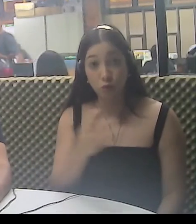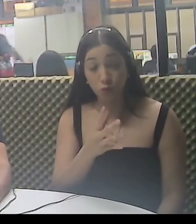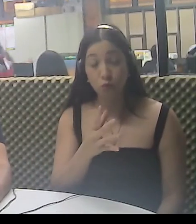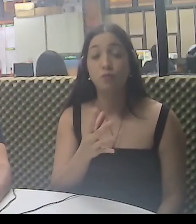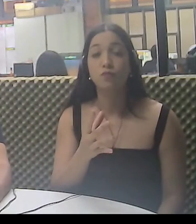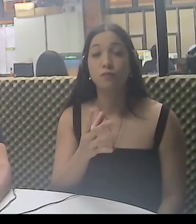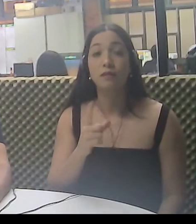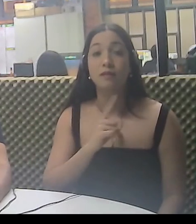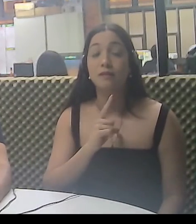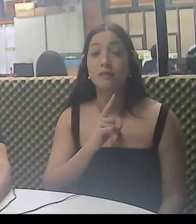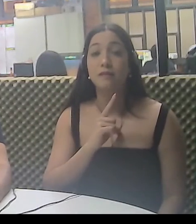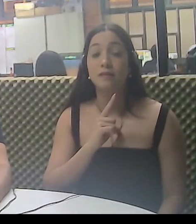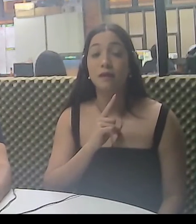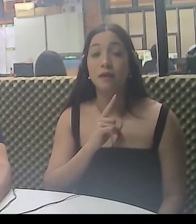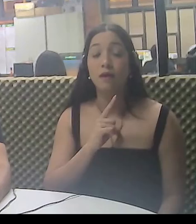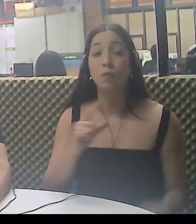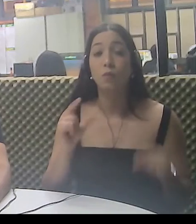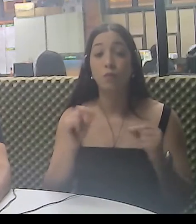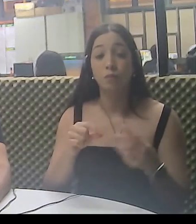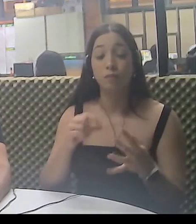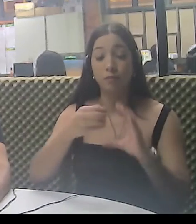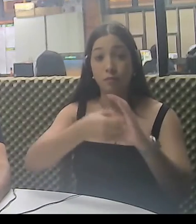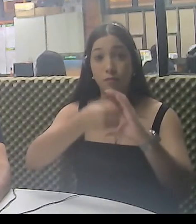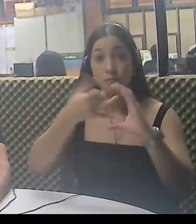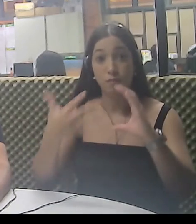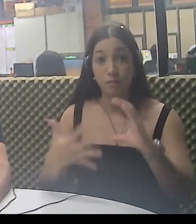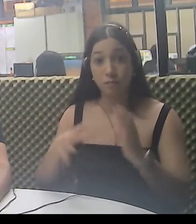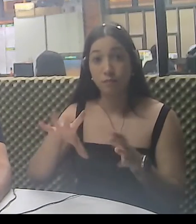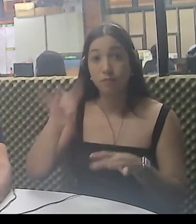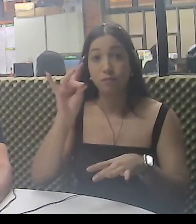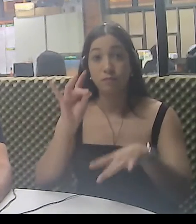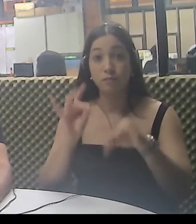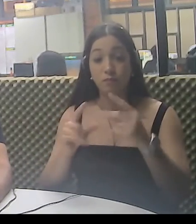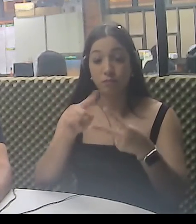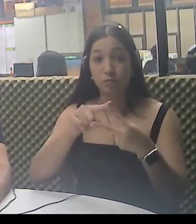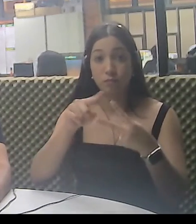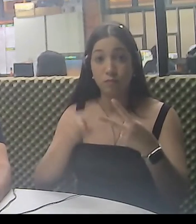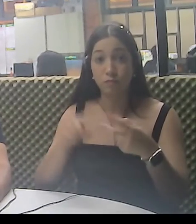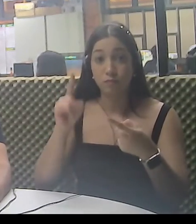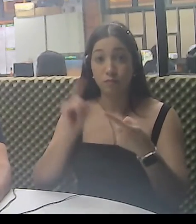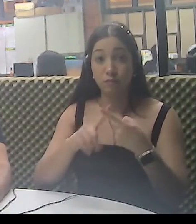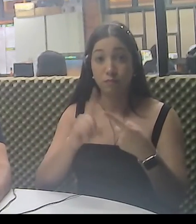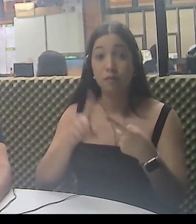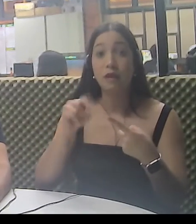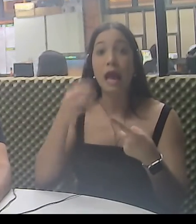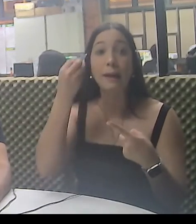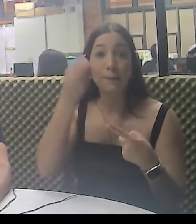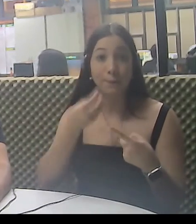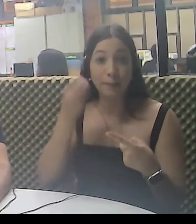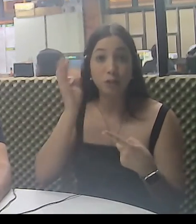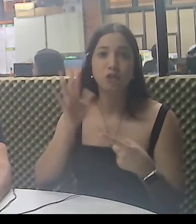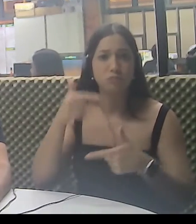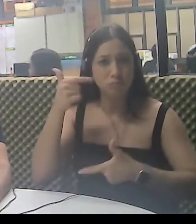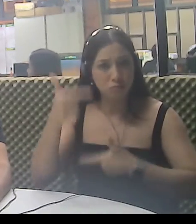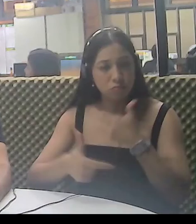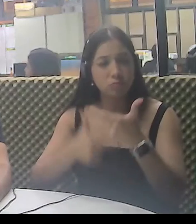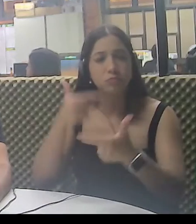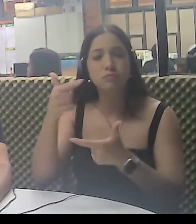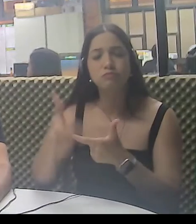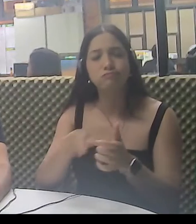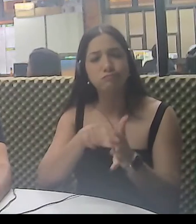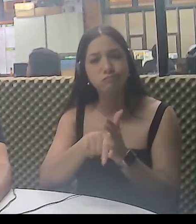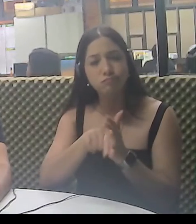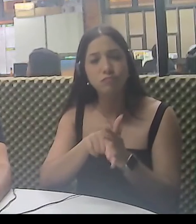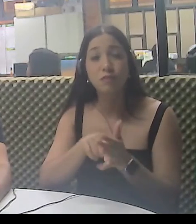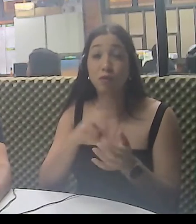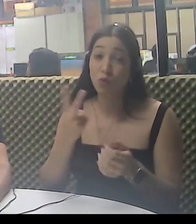questão, será levado em consideração para a escolha dos inscritos 2 critérios. O primeiro é a experiência no ramo, que pretende explorar.